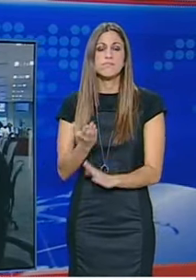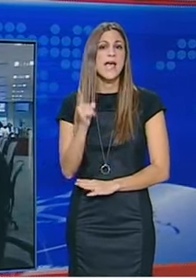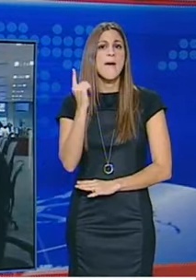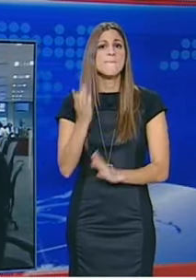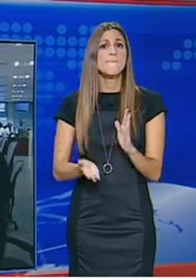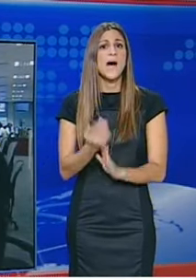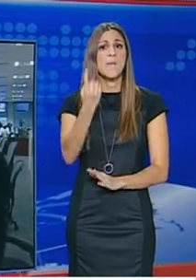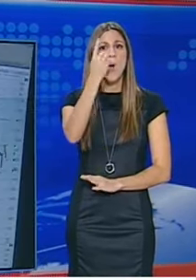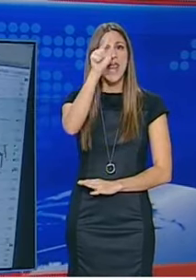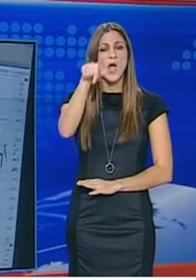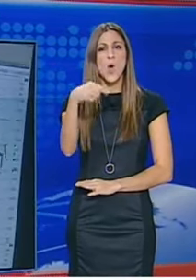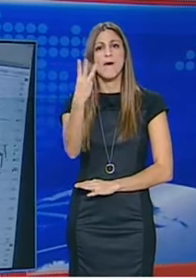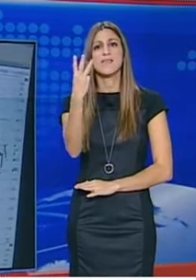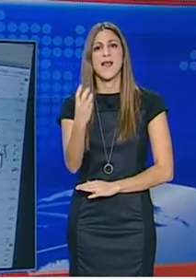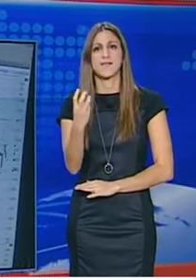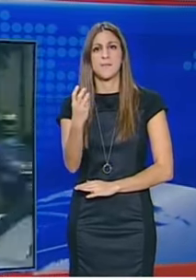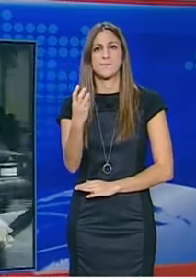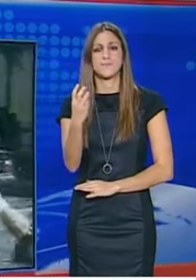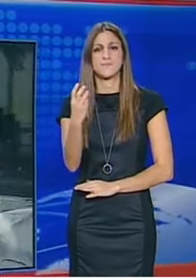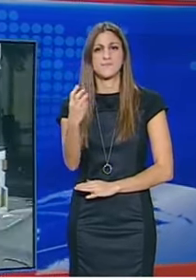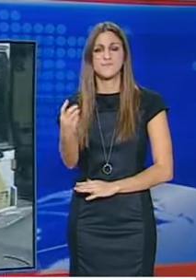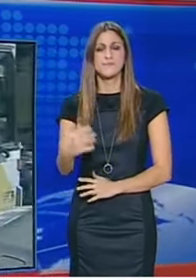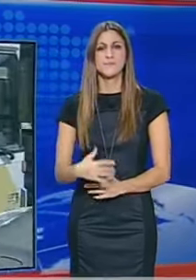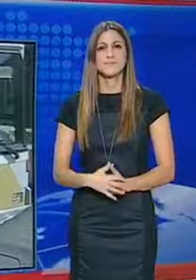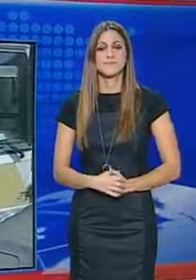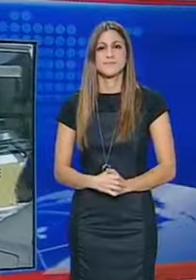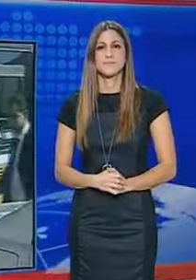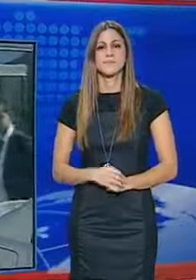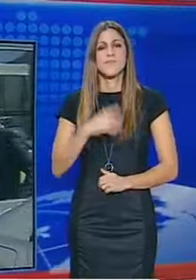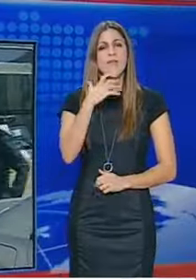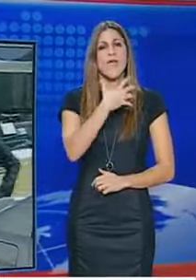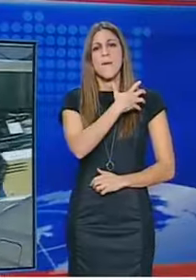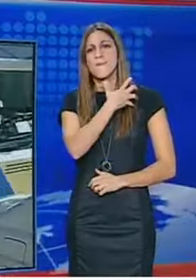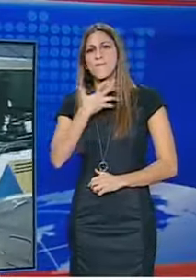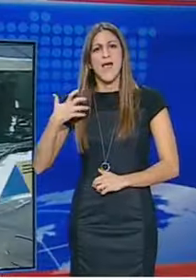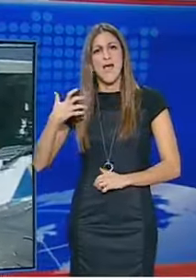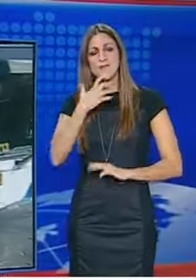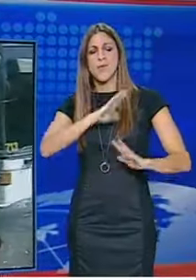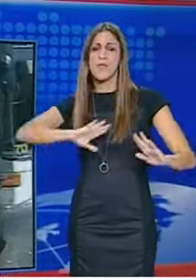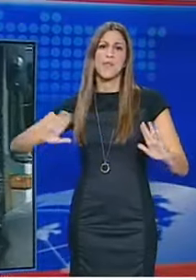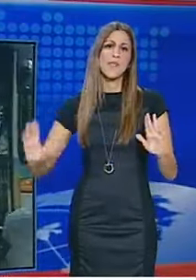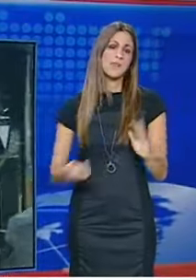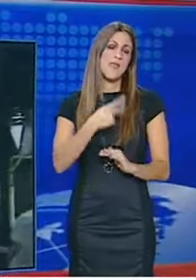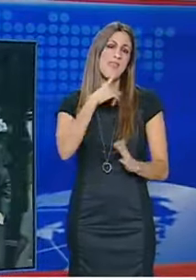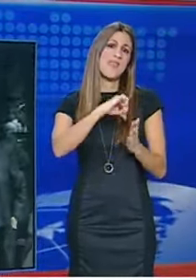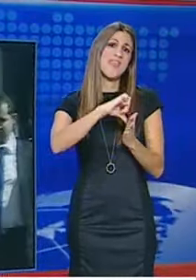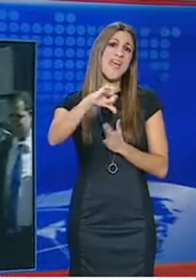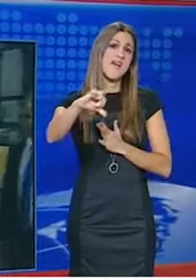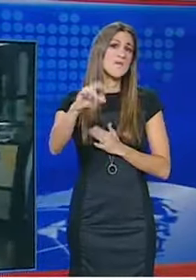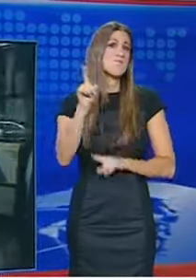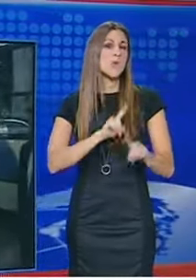ξεπέρασε το 1,30 εκτός της κοινοβουλευτικής ομάδας του πασοκ έθεσε τον ανδρέα λοβέρδο ο ευάγγελος